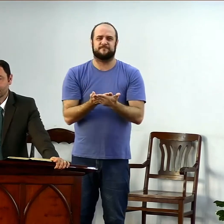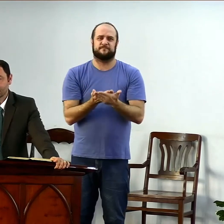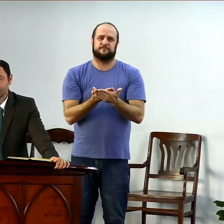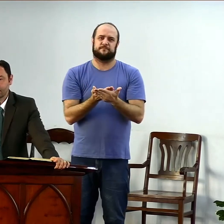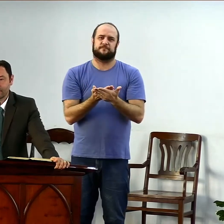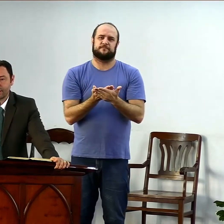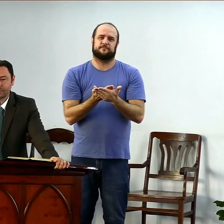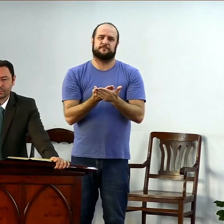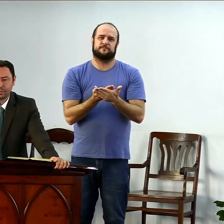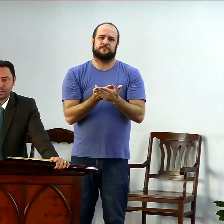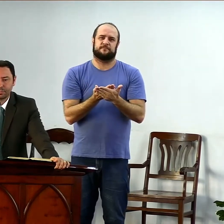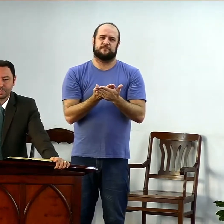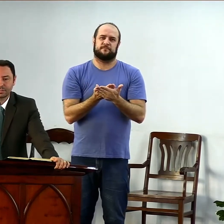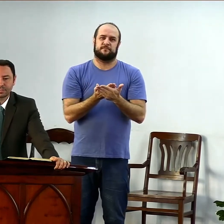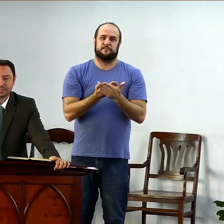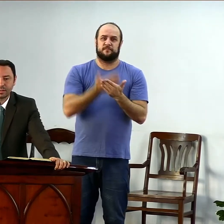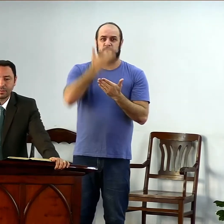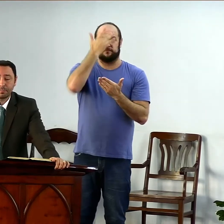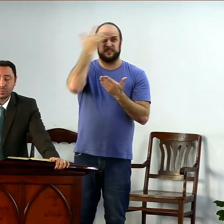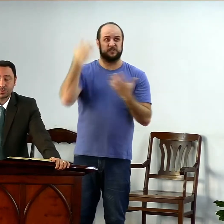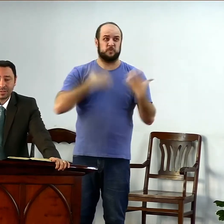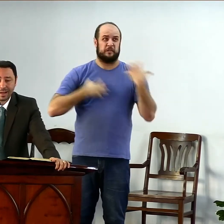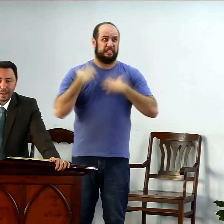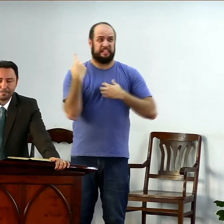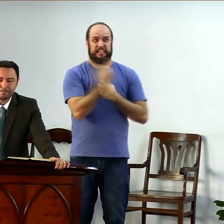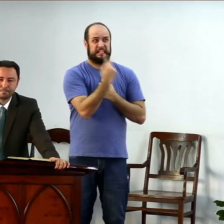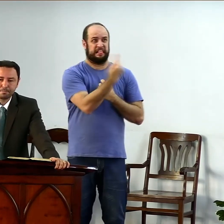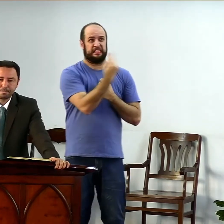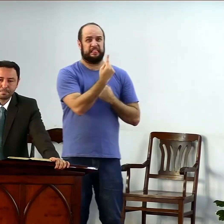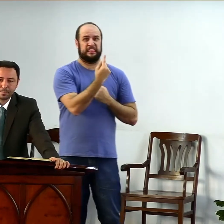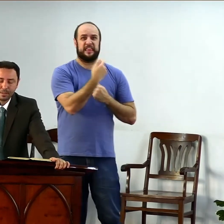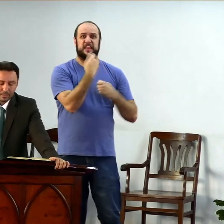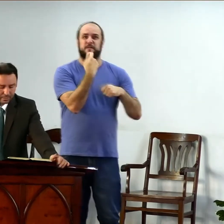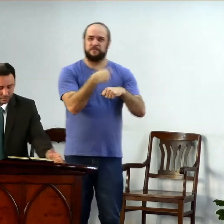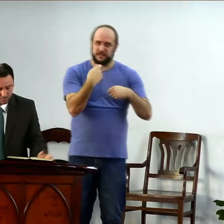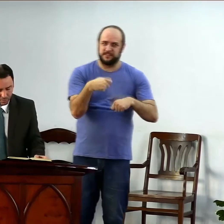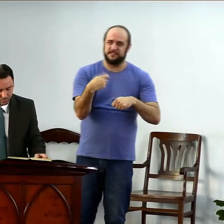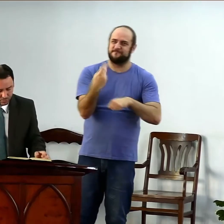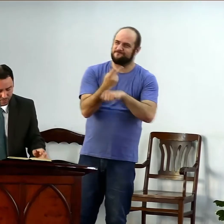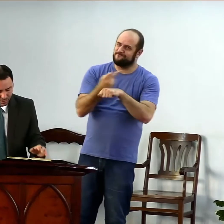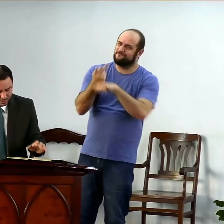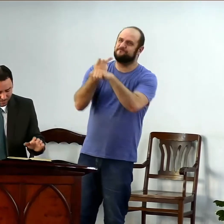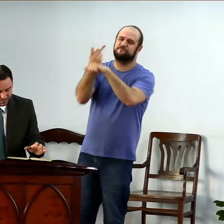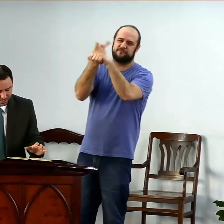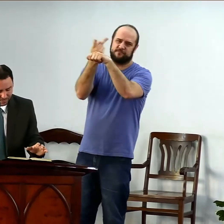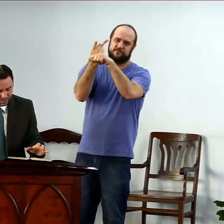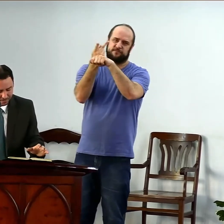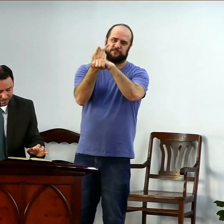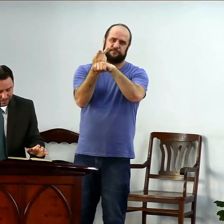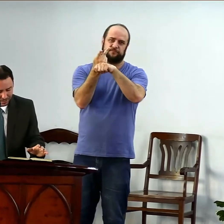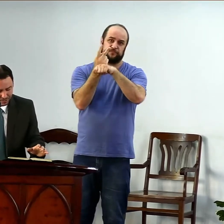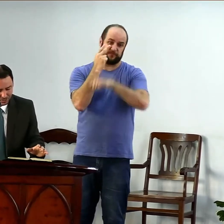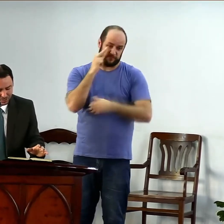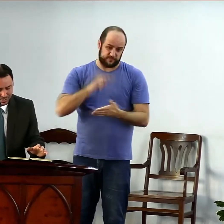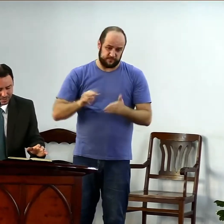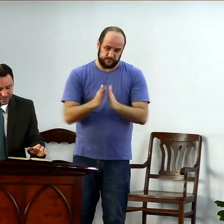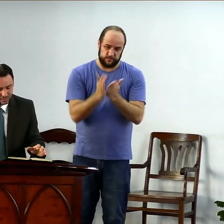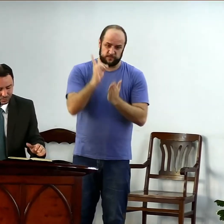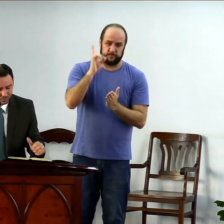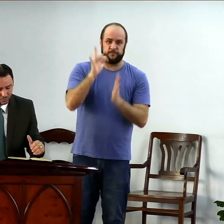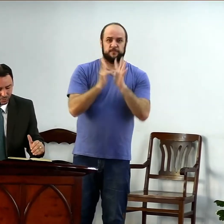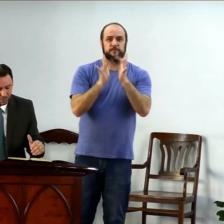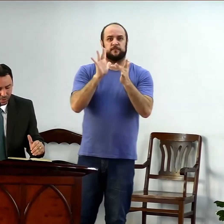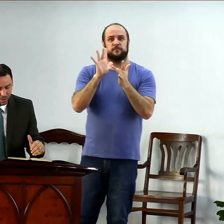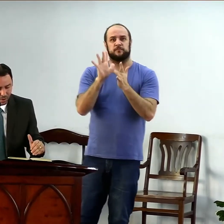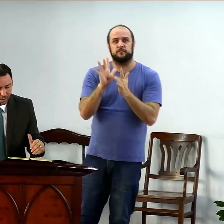aquele que está desesperado, precisa buscar. E aqui nós vamos perceber Jesus